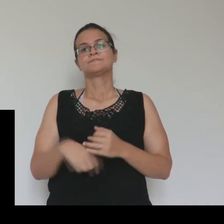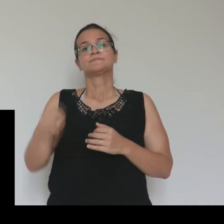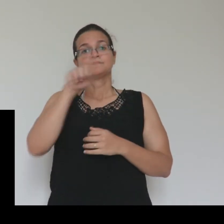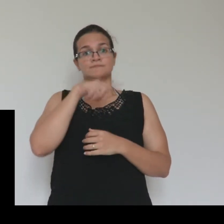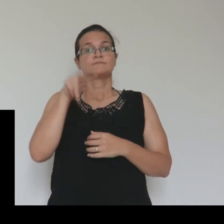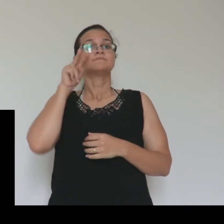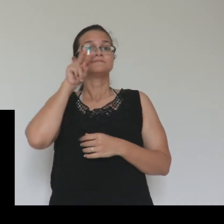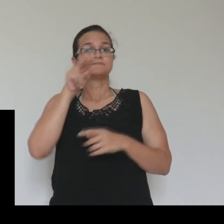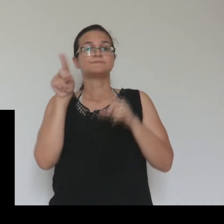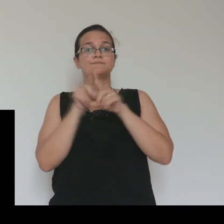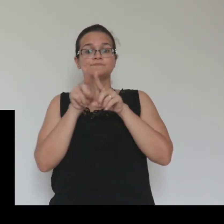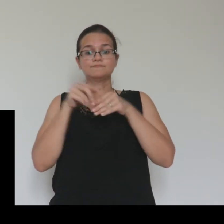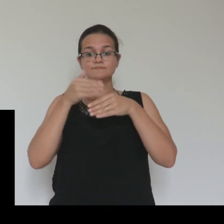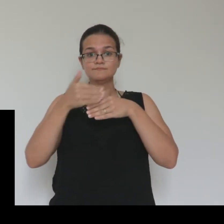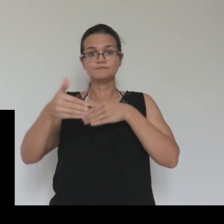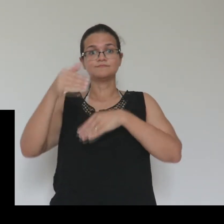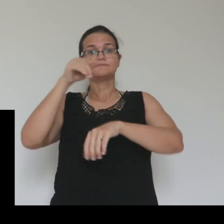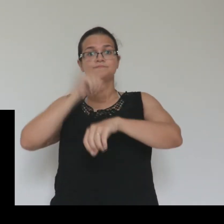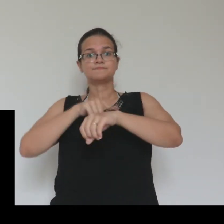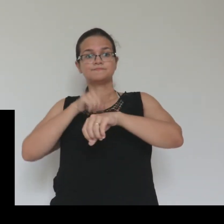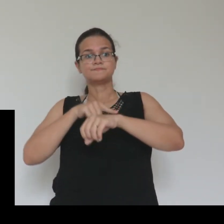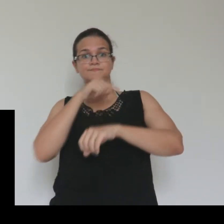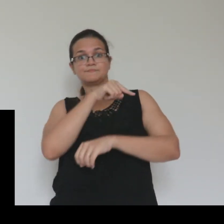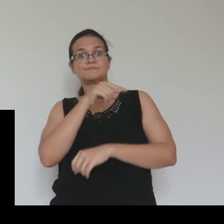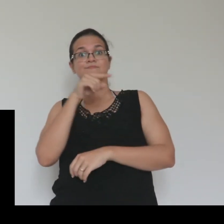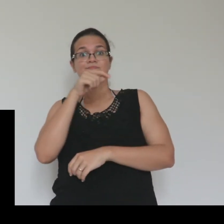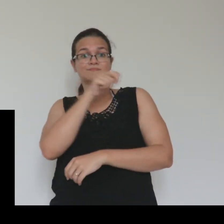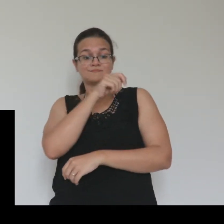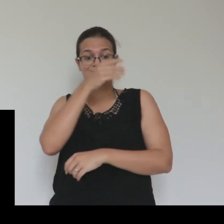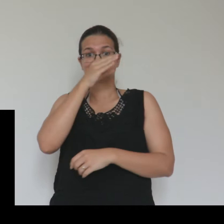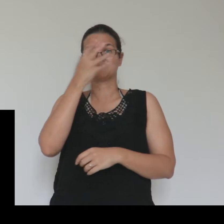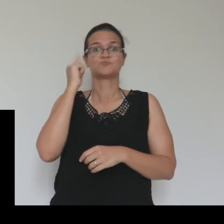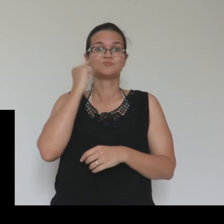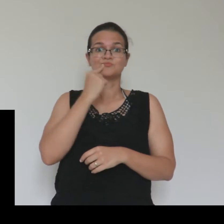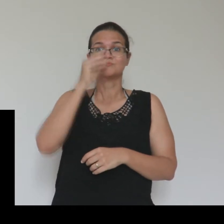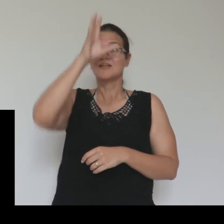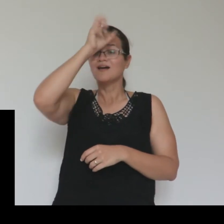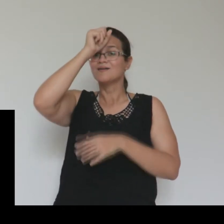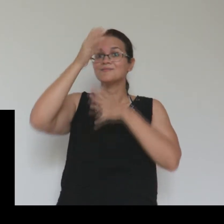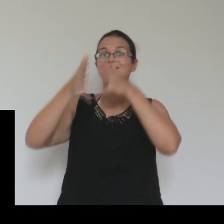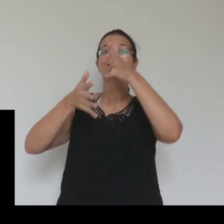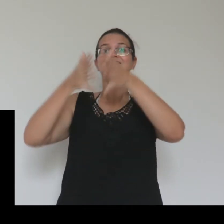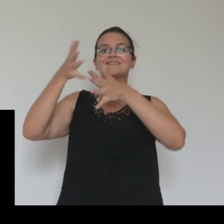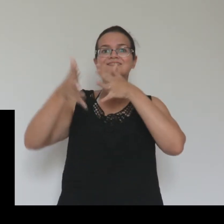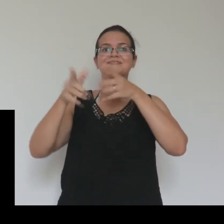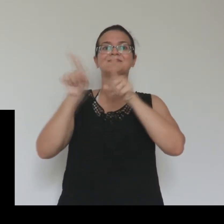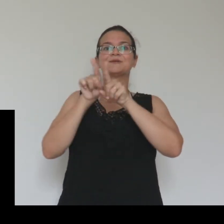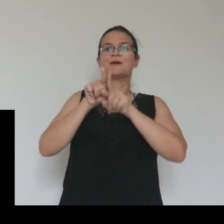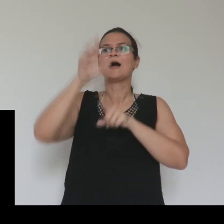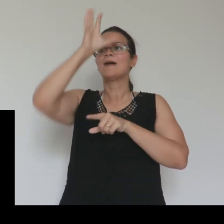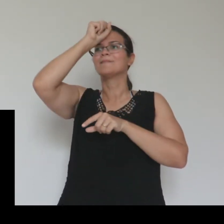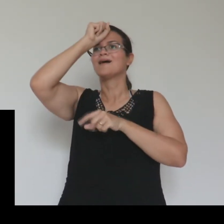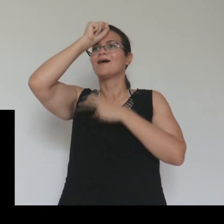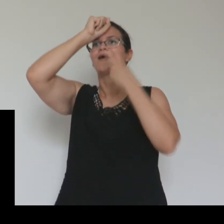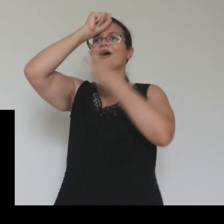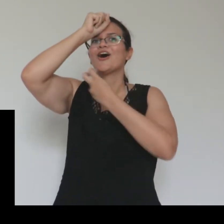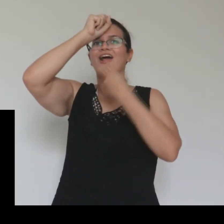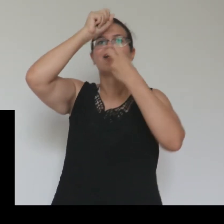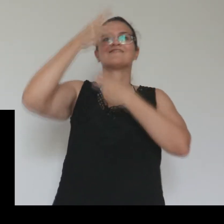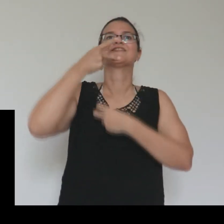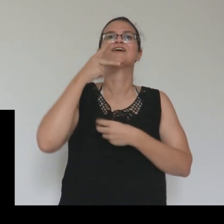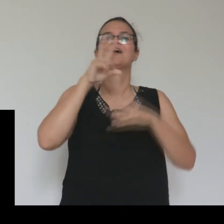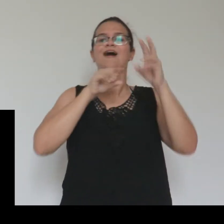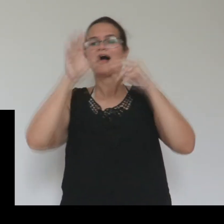sinais, ele também aprende a oralizar, aprende a escrever. Então, isso nos prova o quê?